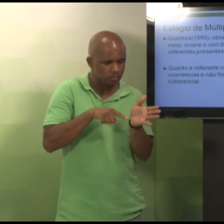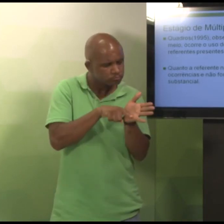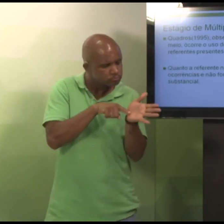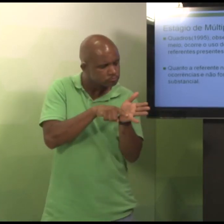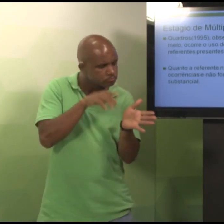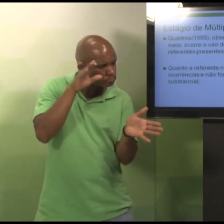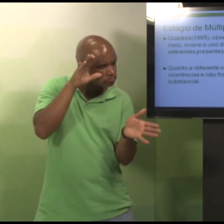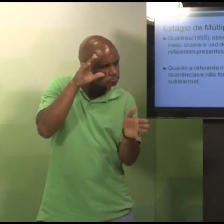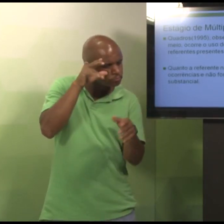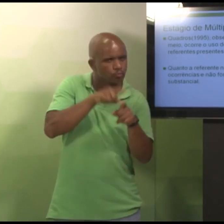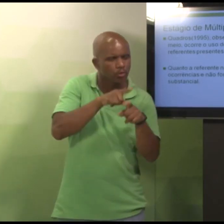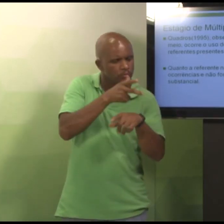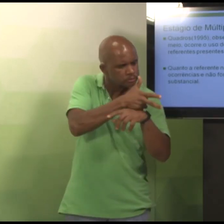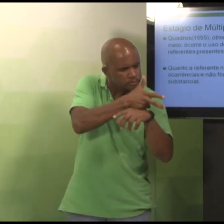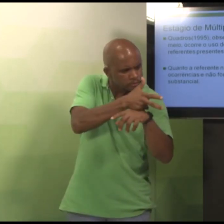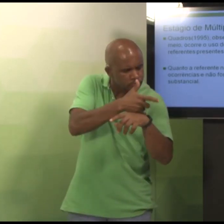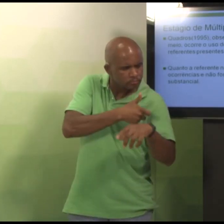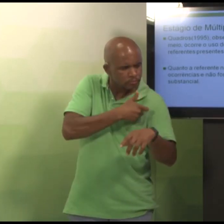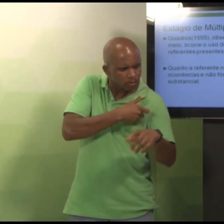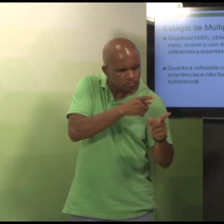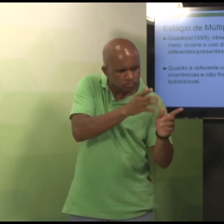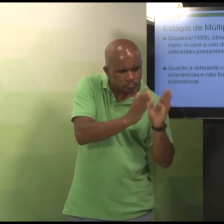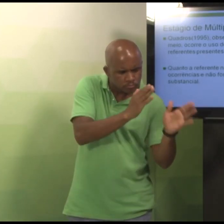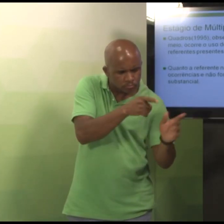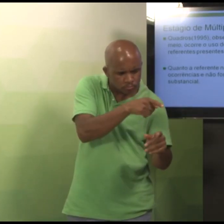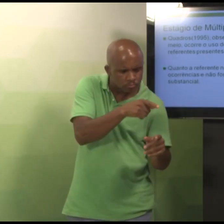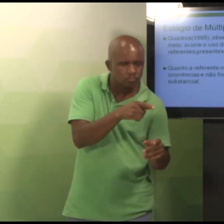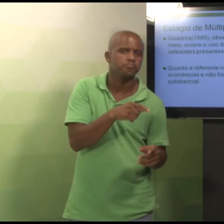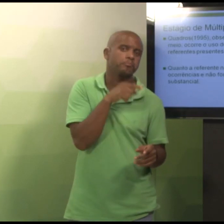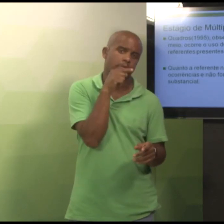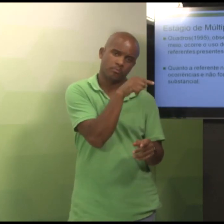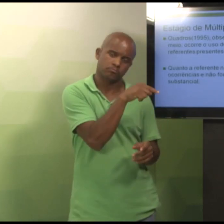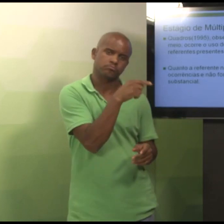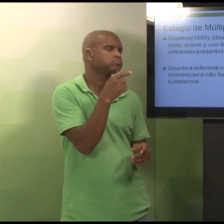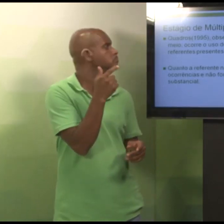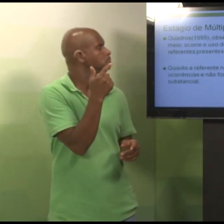a autora Ronice Quadros,